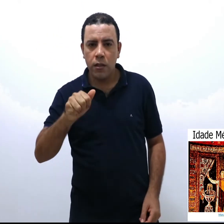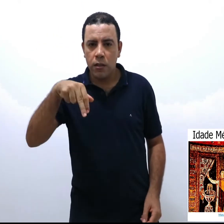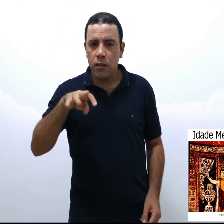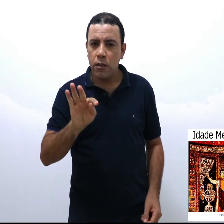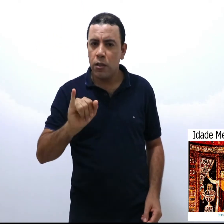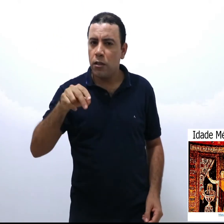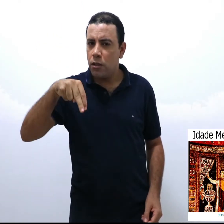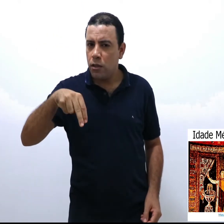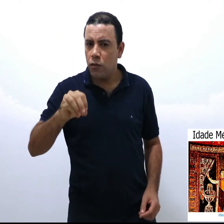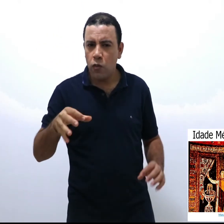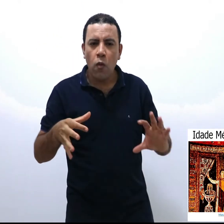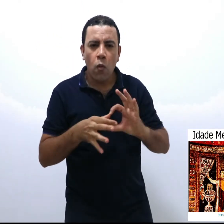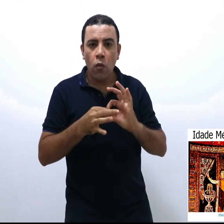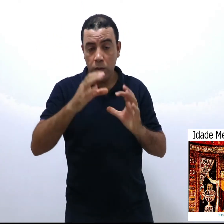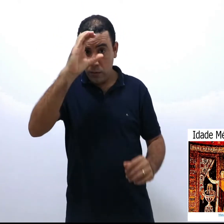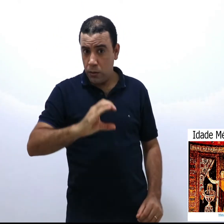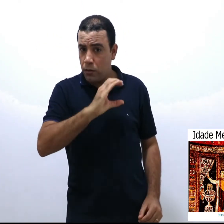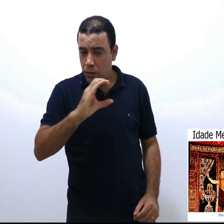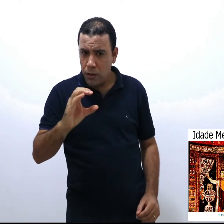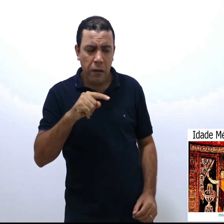continuou prosperando junto com a Igreja.